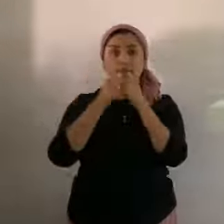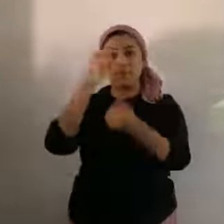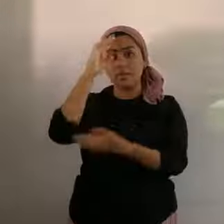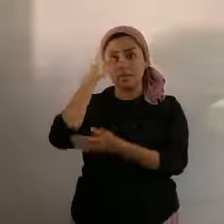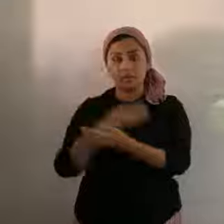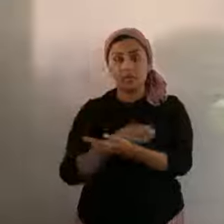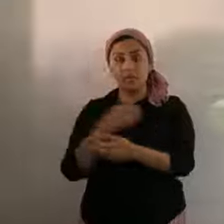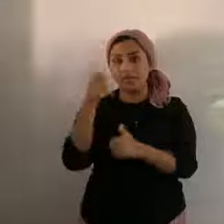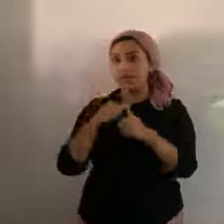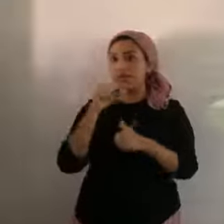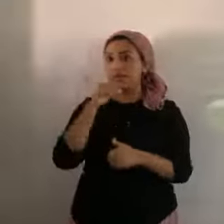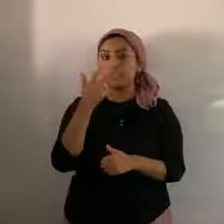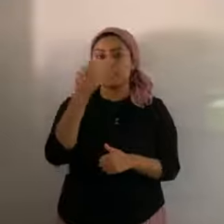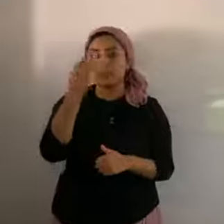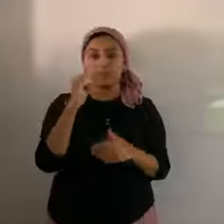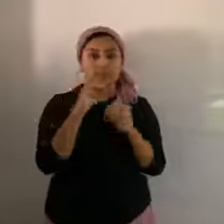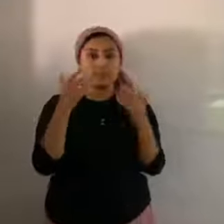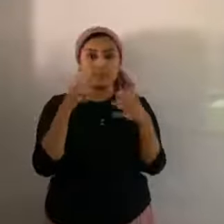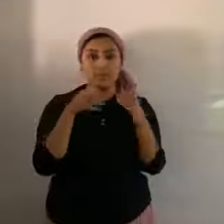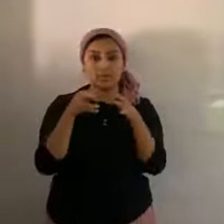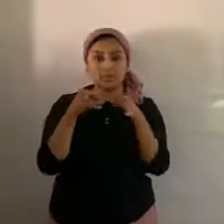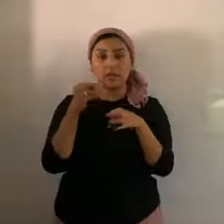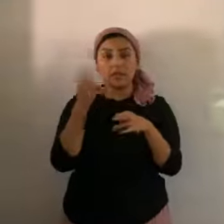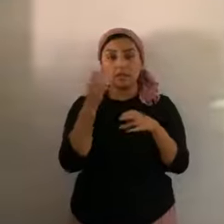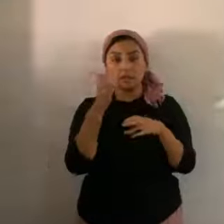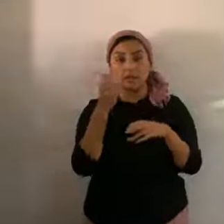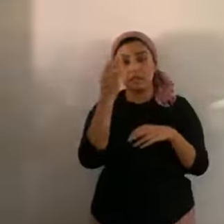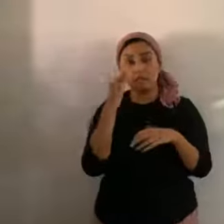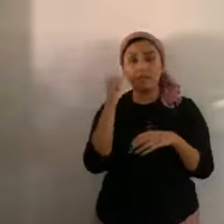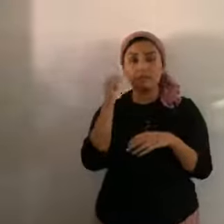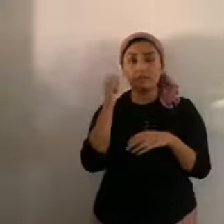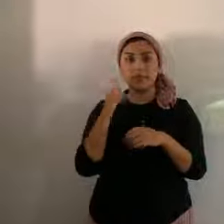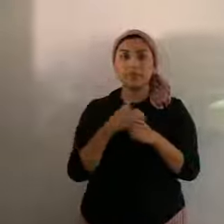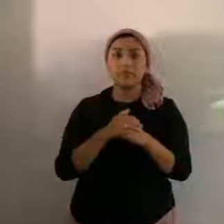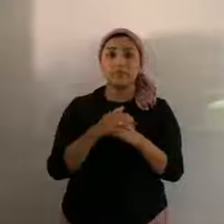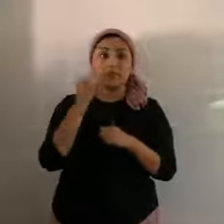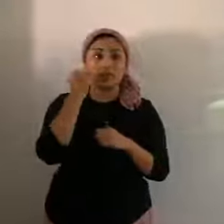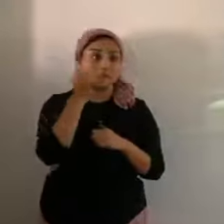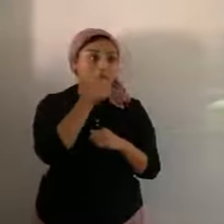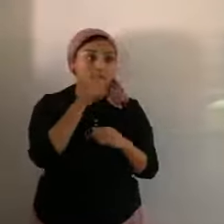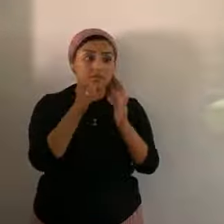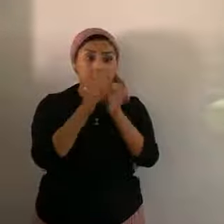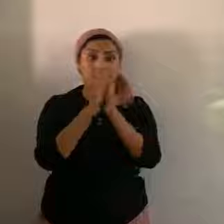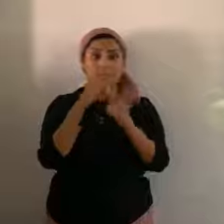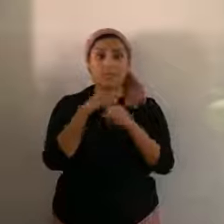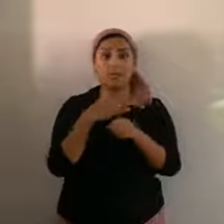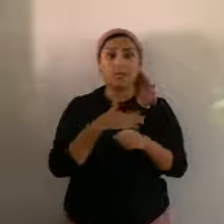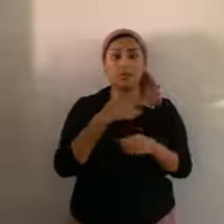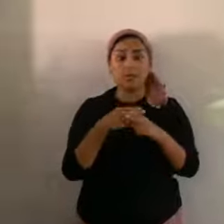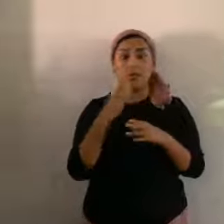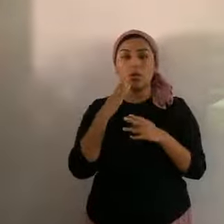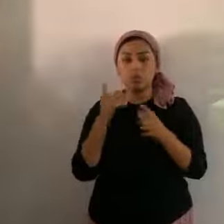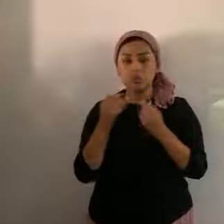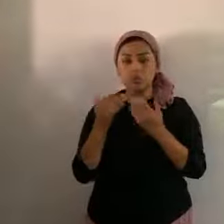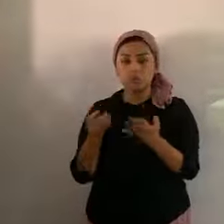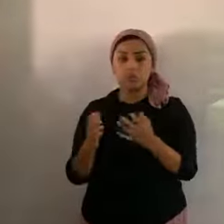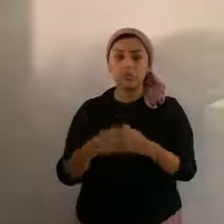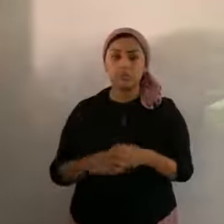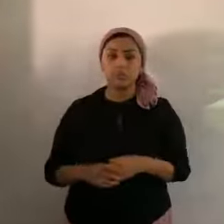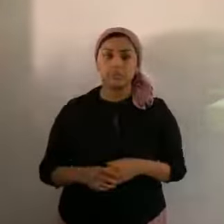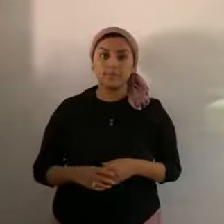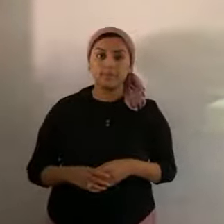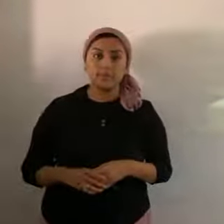Recuerden, no hay Trinidad, eso ya lo expliqué. Yahshua es Elohim. Si algo pidieres en mi nombre, yo lo haré.